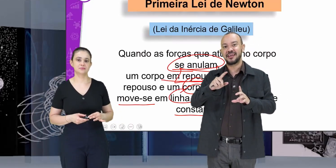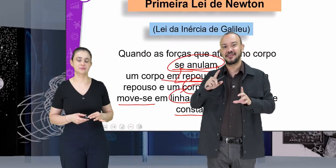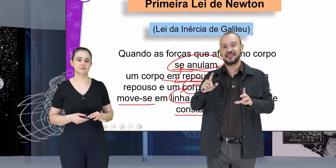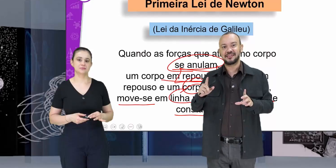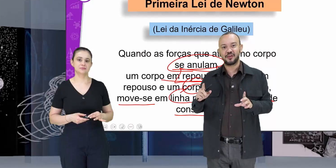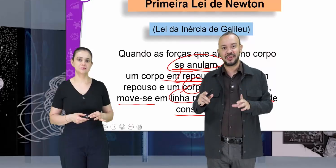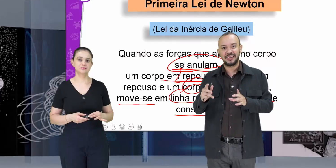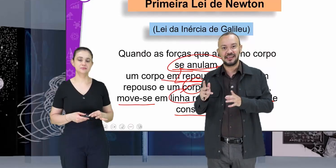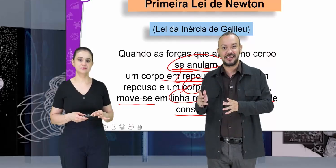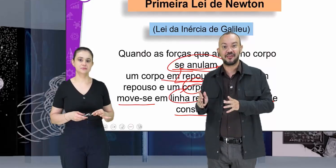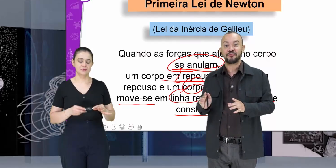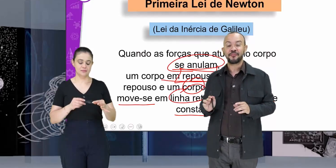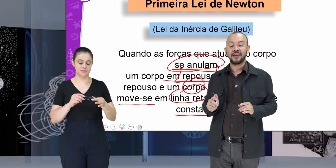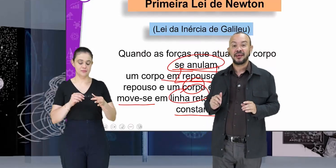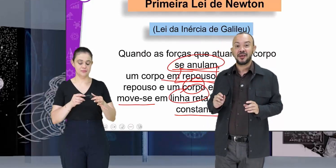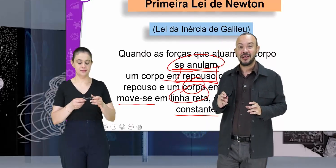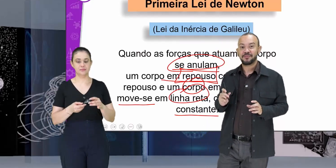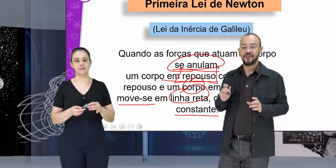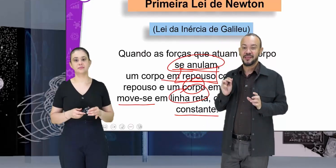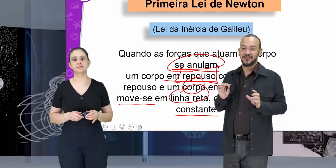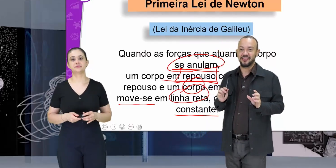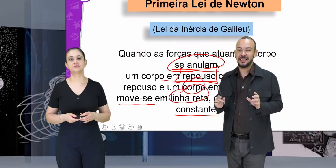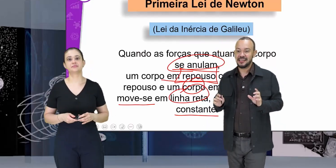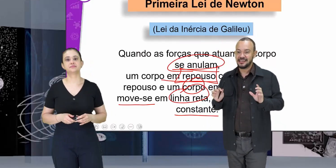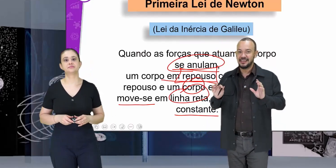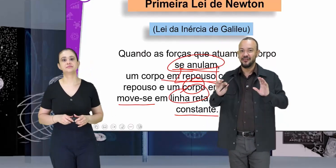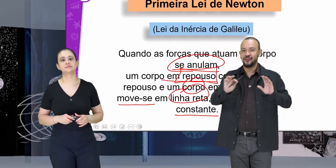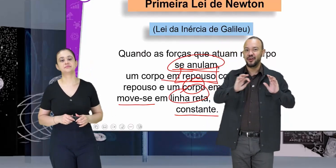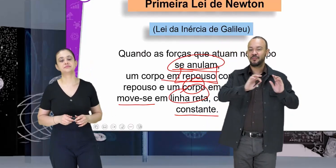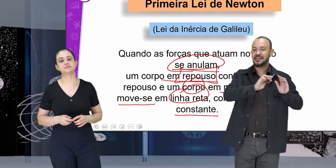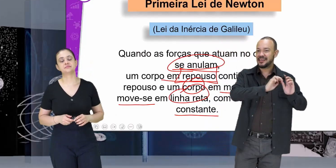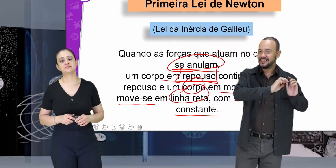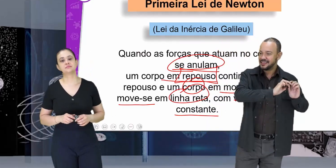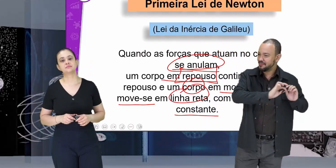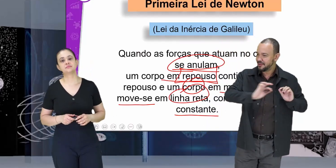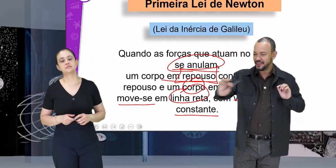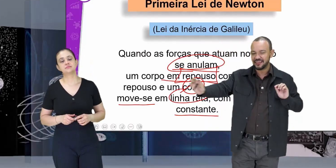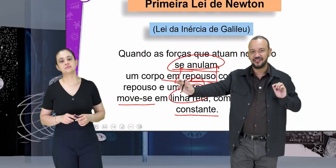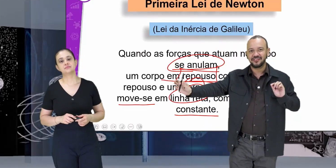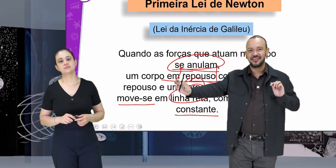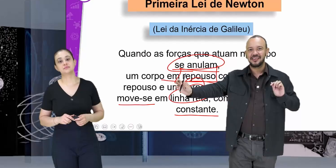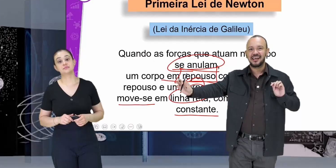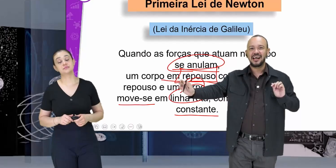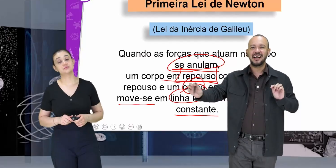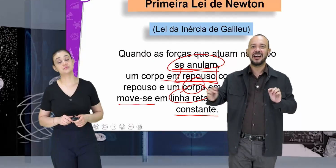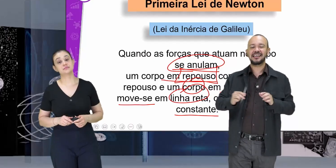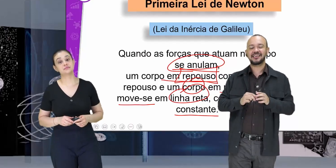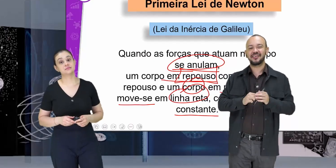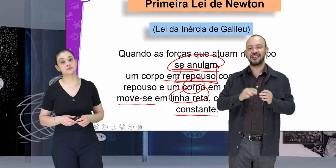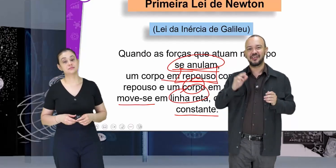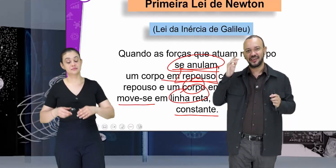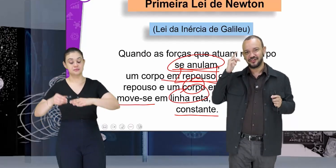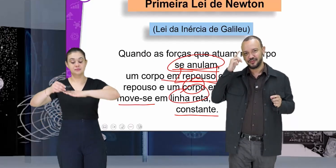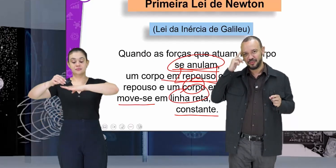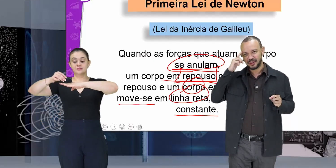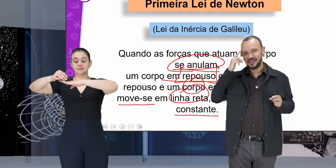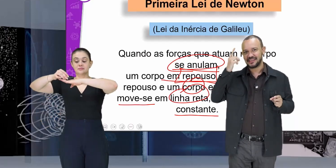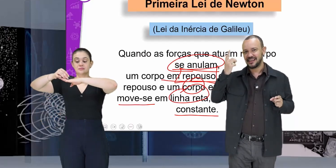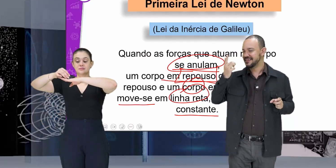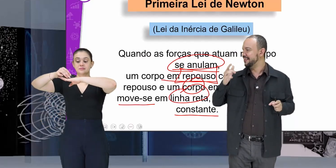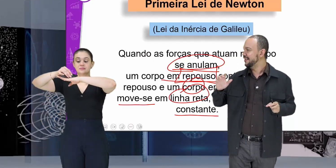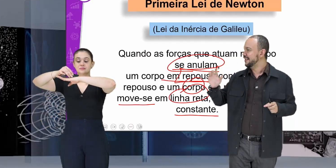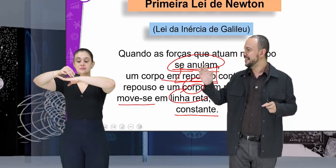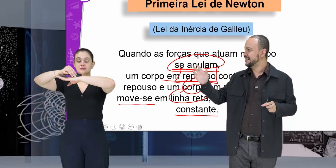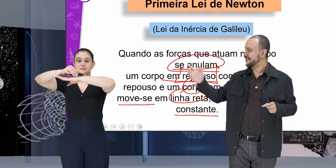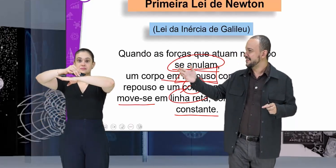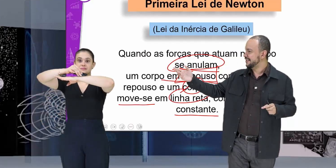força resultante sobre ele é zero. Mas, professor, e se o corpo está se movendo? Então, aí o aluno pode pensar